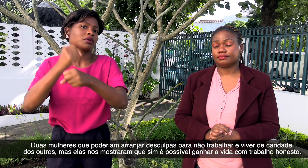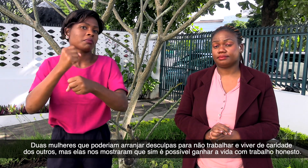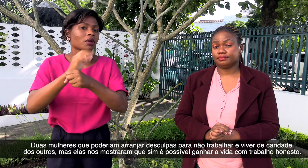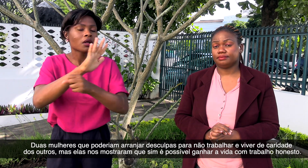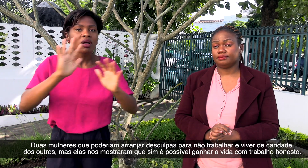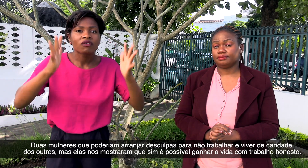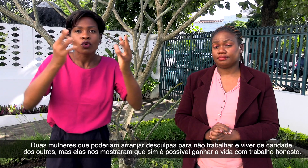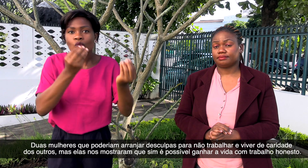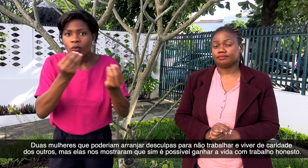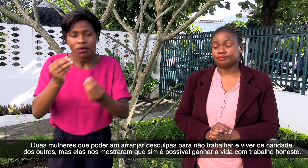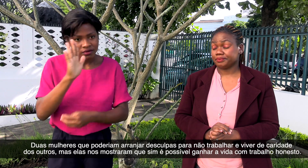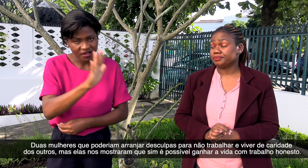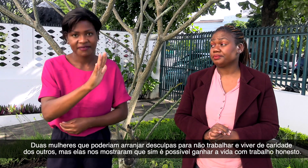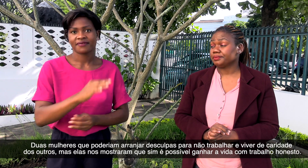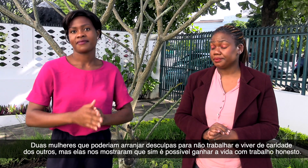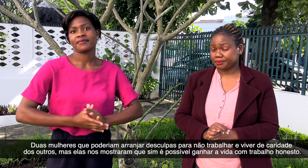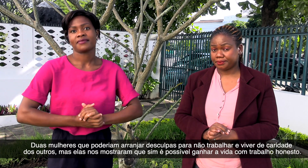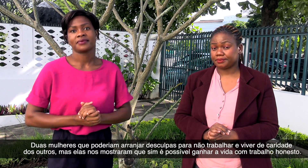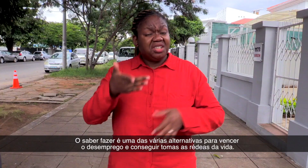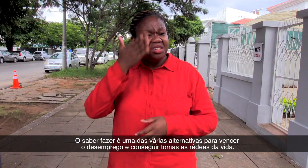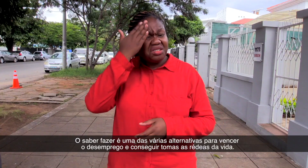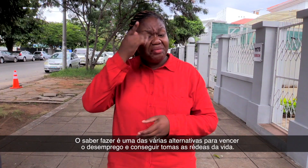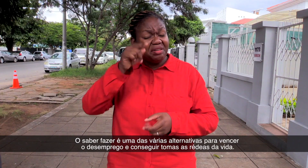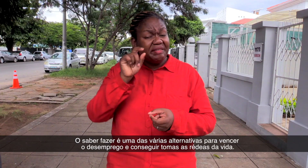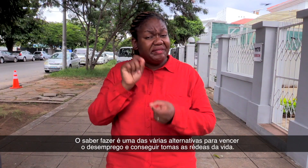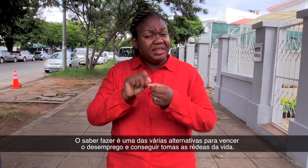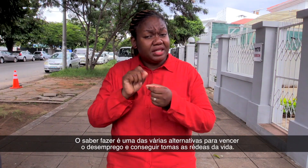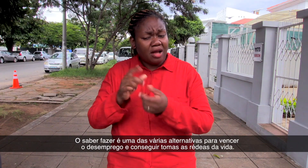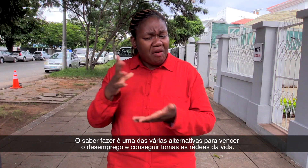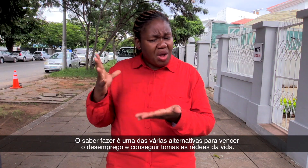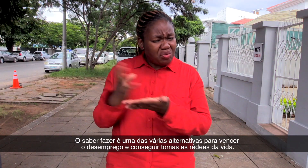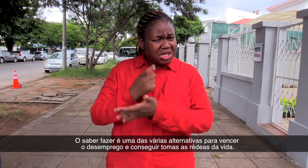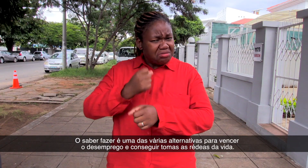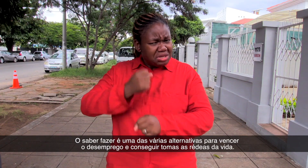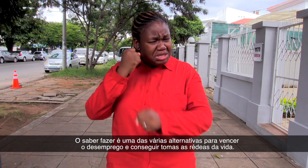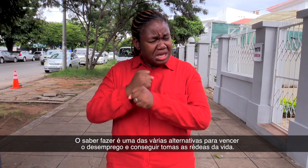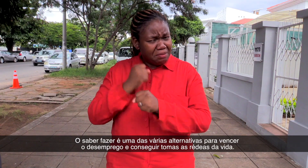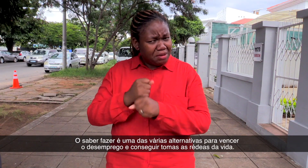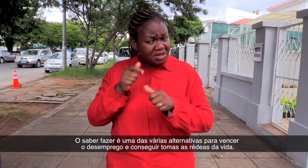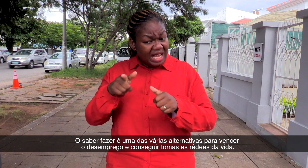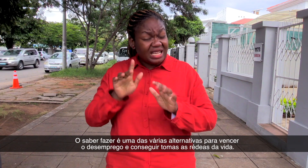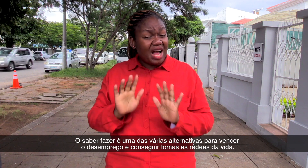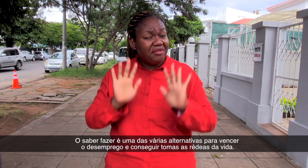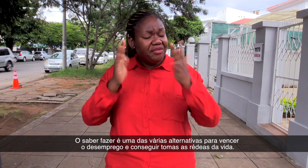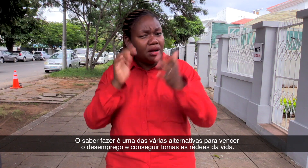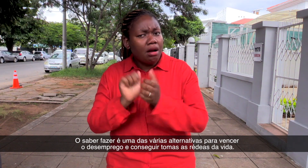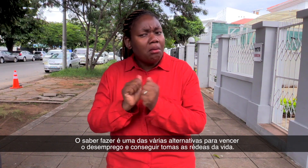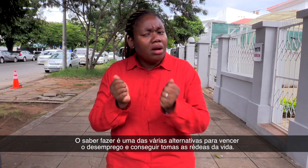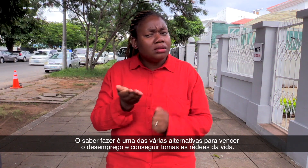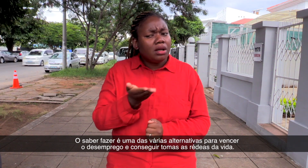possível ganhar a vida com um trabalho honesto. O saber fazer é uma das várias alternativas para vencer o desemprego e conseguir